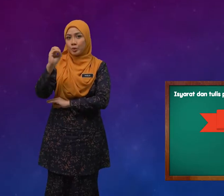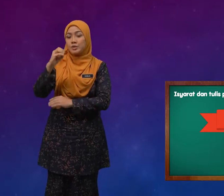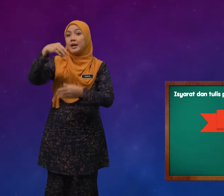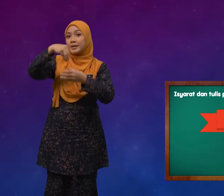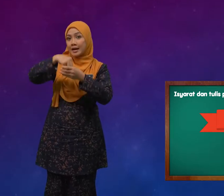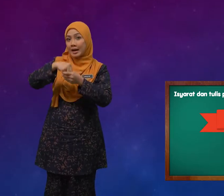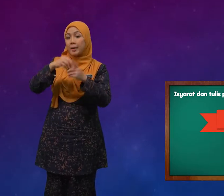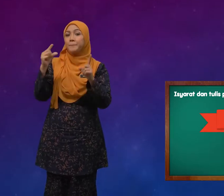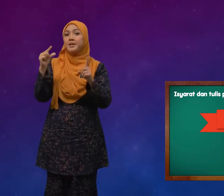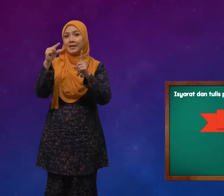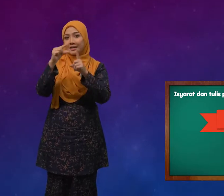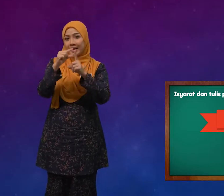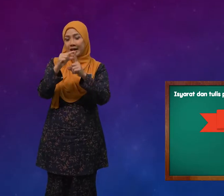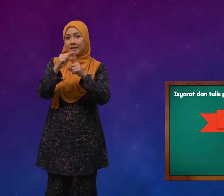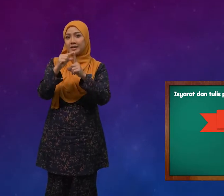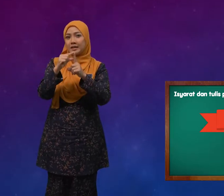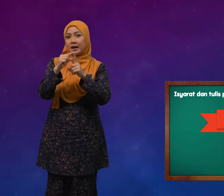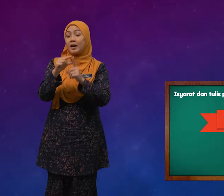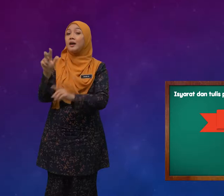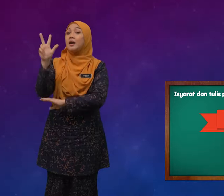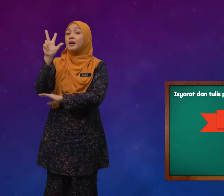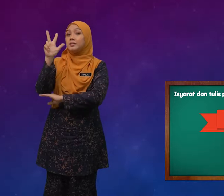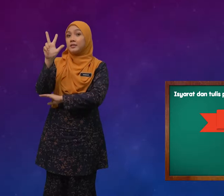13% dalam perkataan ialah